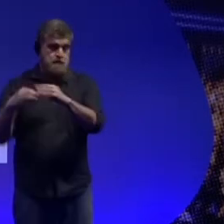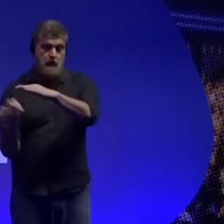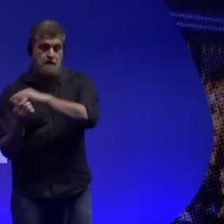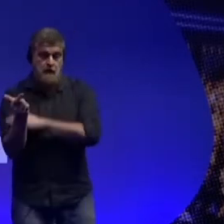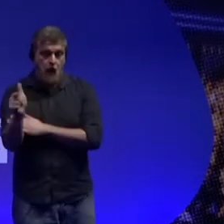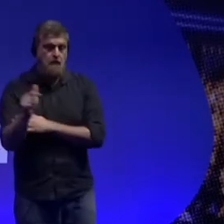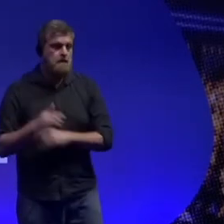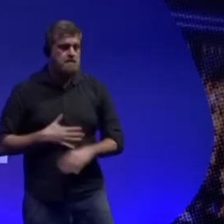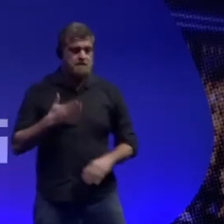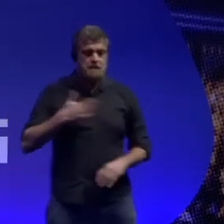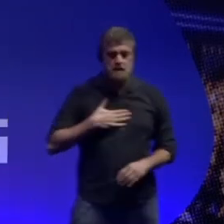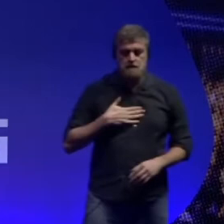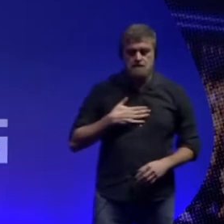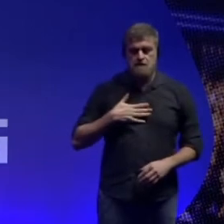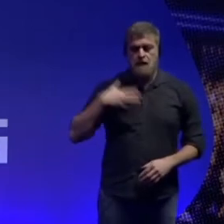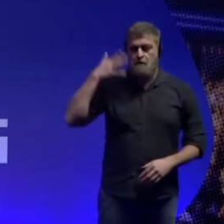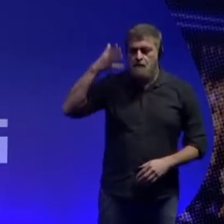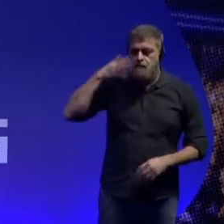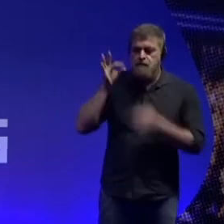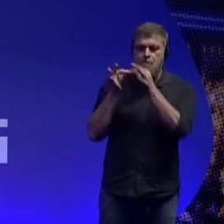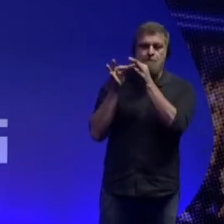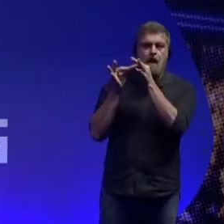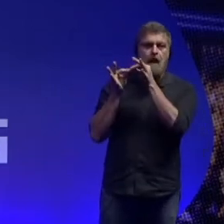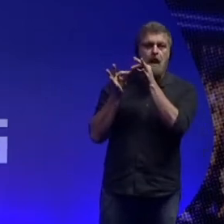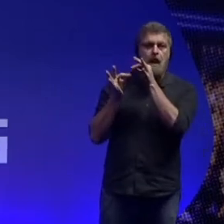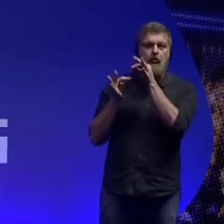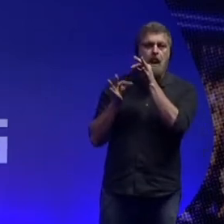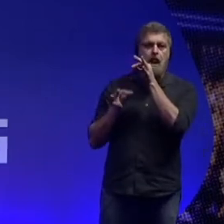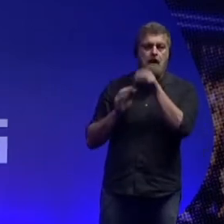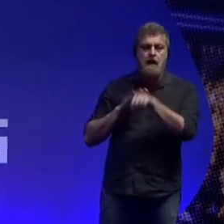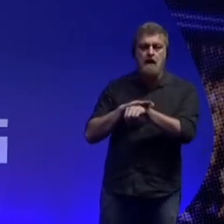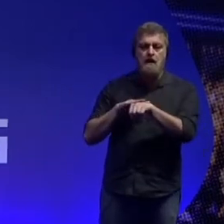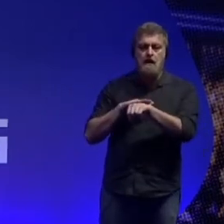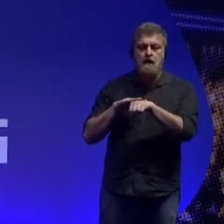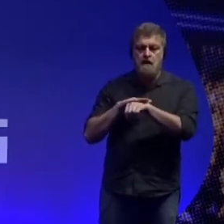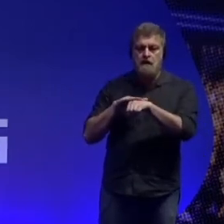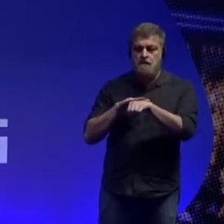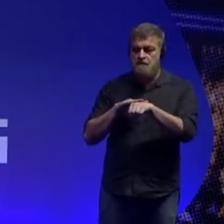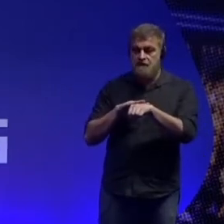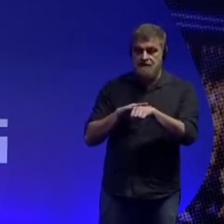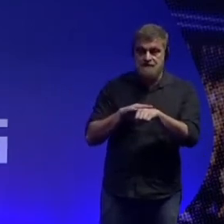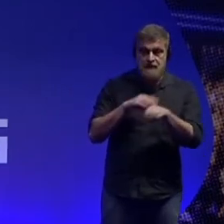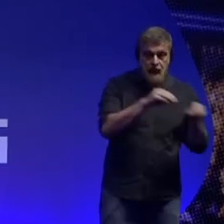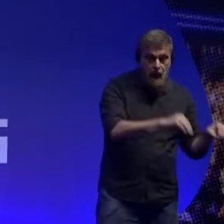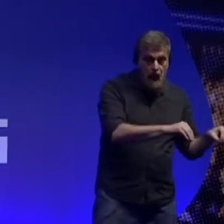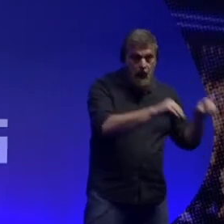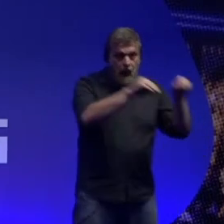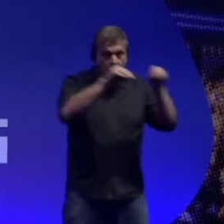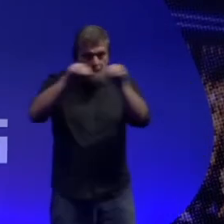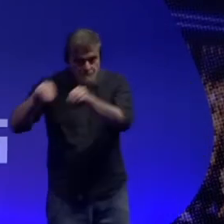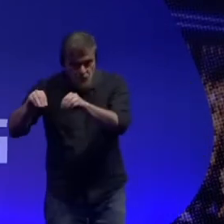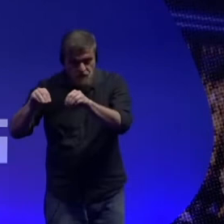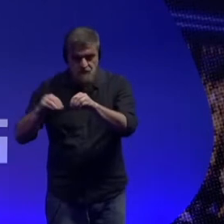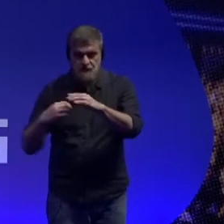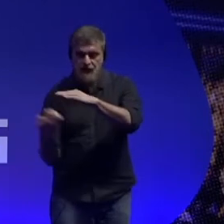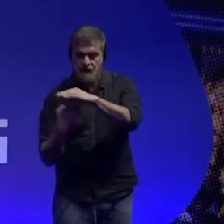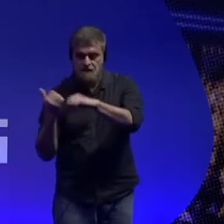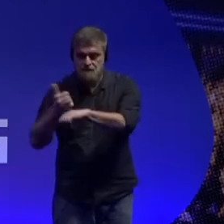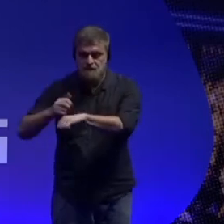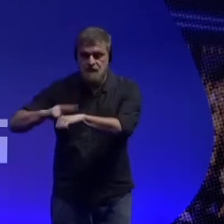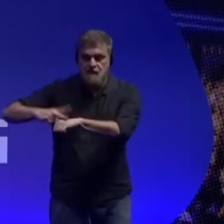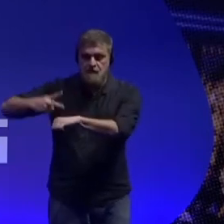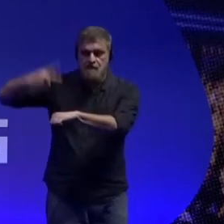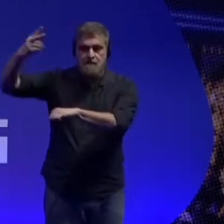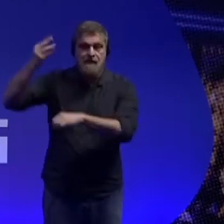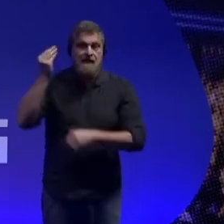uma longa conversa sobre mudar faz parte do crescimento da nossa carreira. Testar a sua empregabilidade,